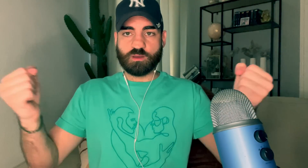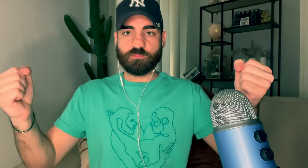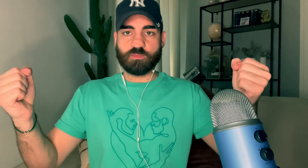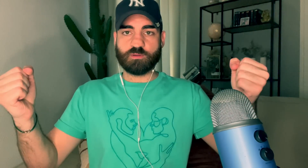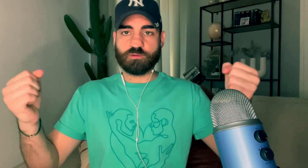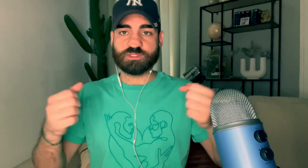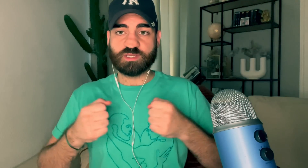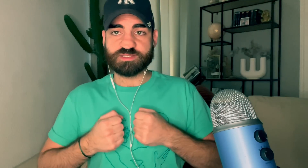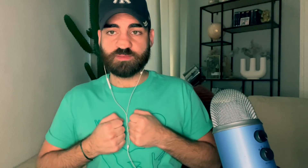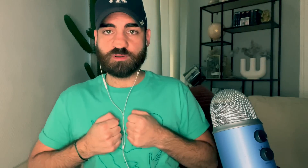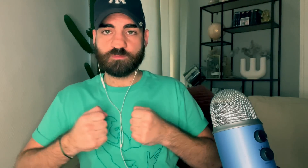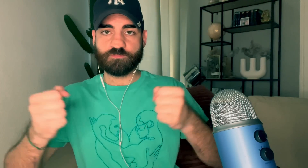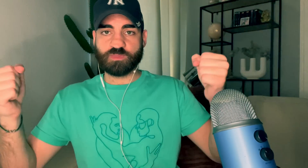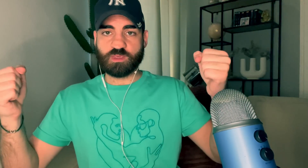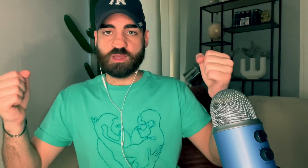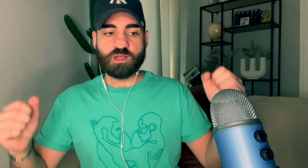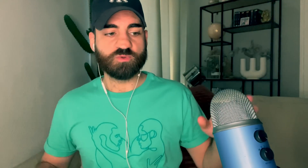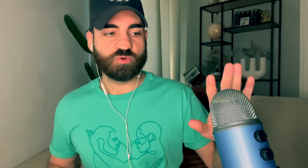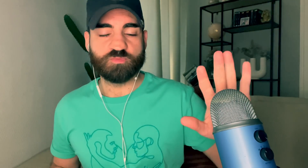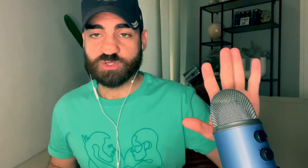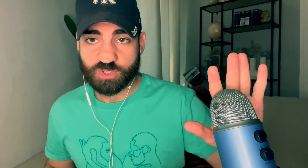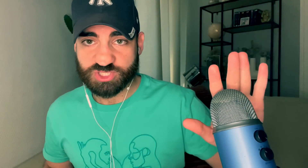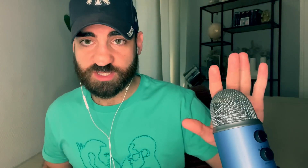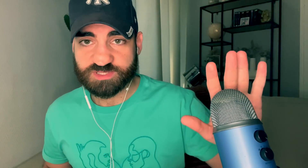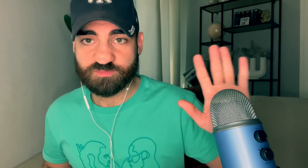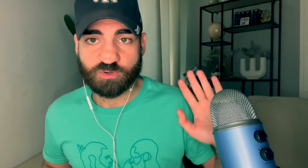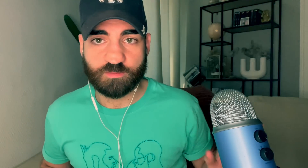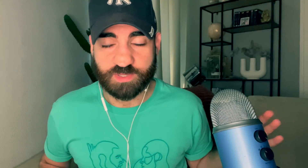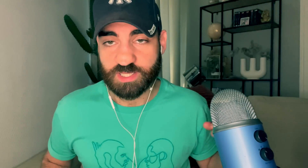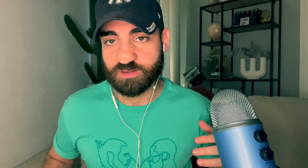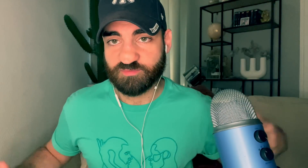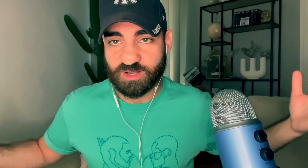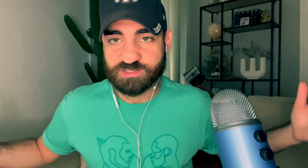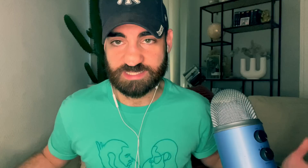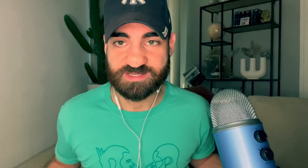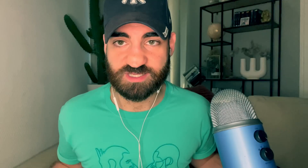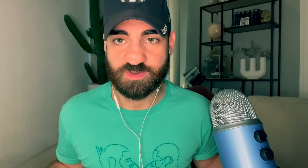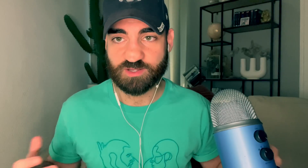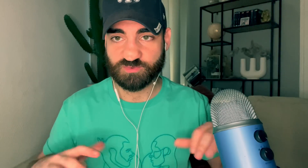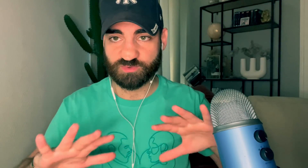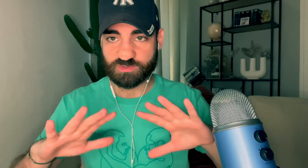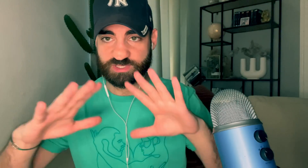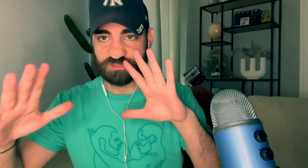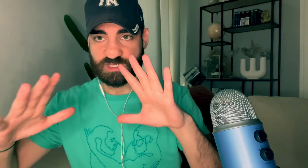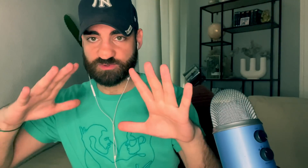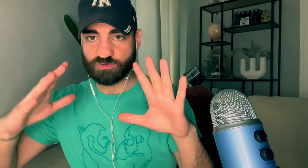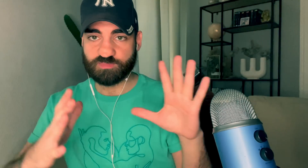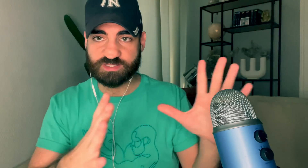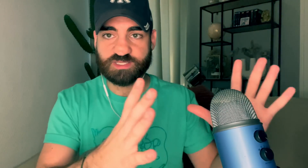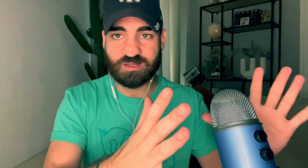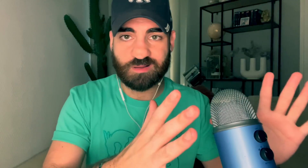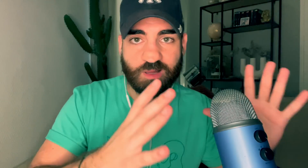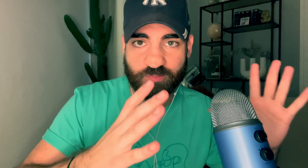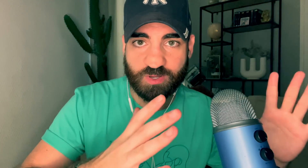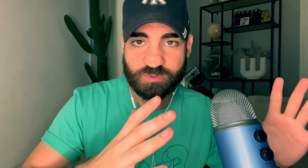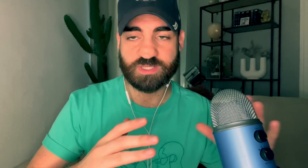Hop, c'est très simple. Donc le micro il gêne un petit peu, mais voilà, c'est de la SMR, donc j'essaye de placer un peu à côté